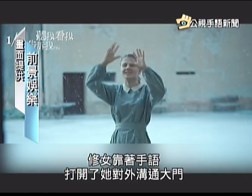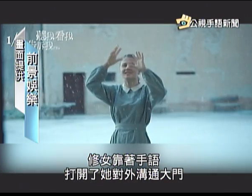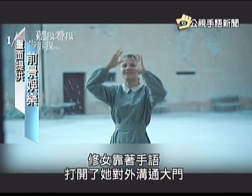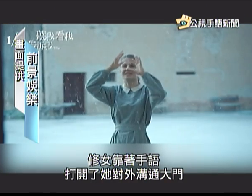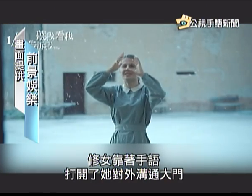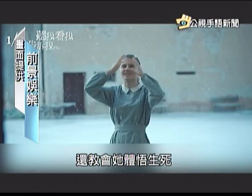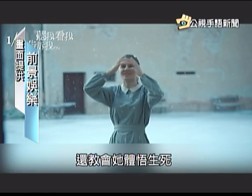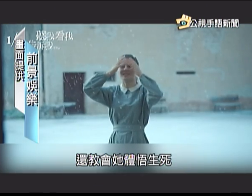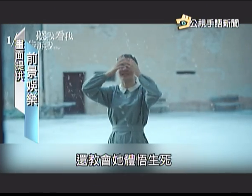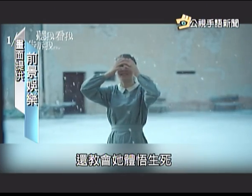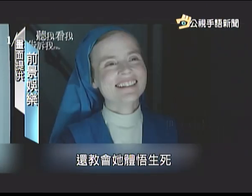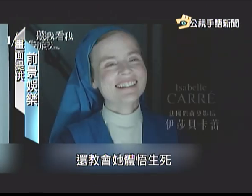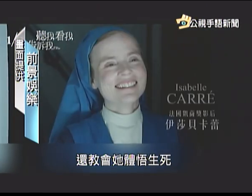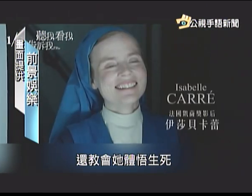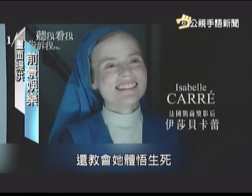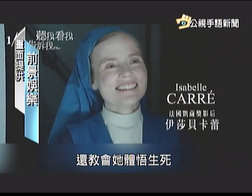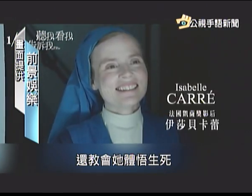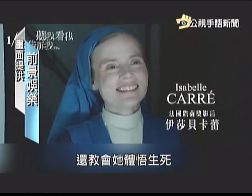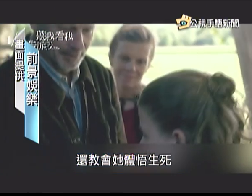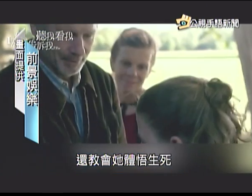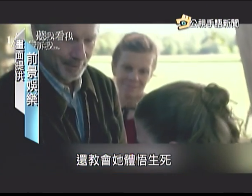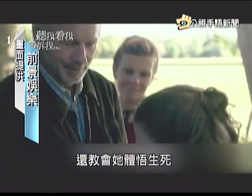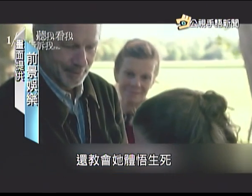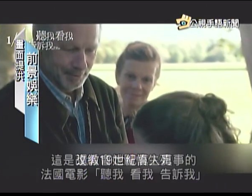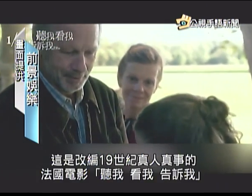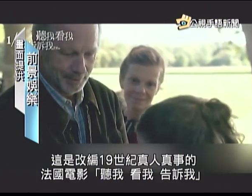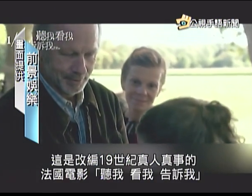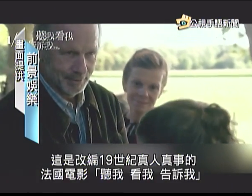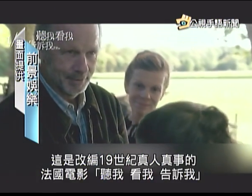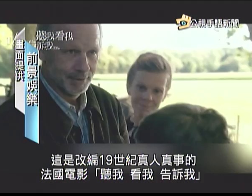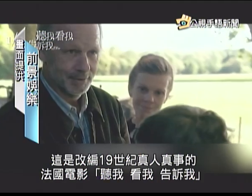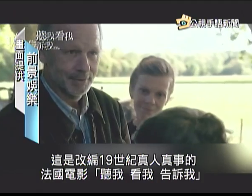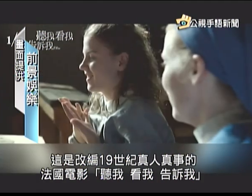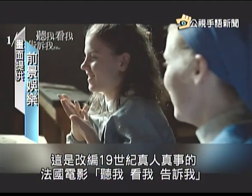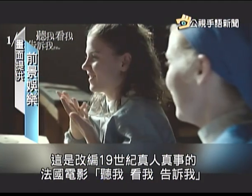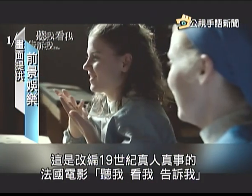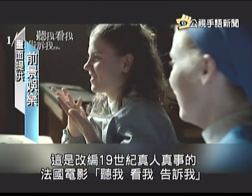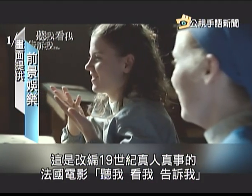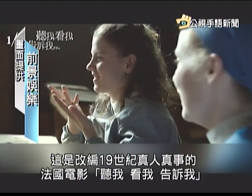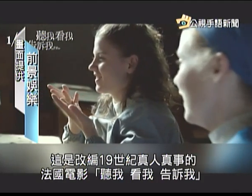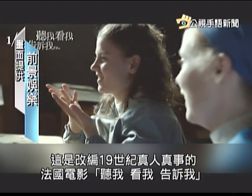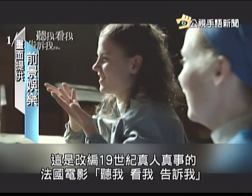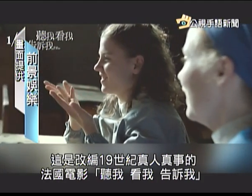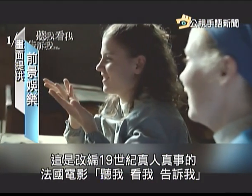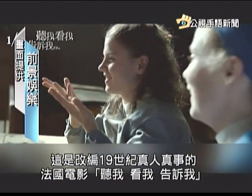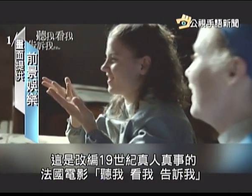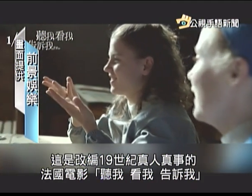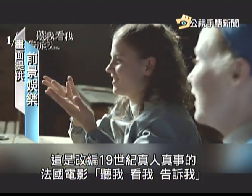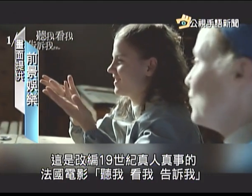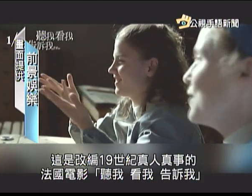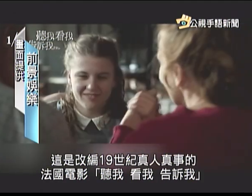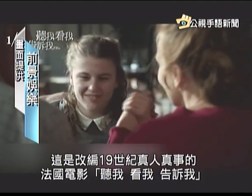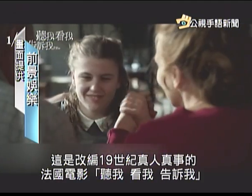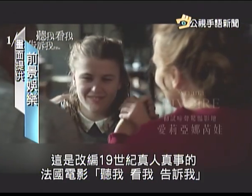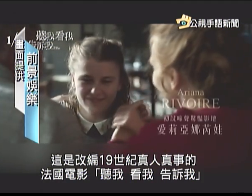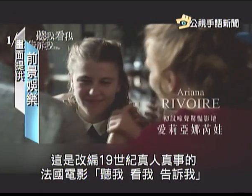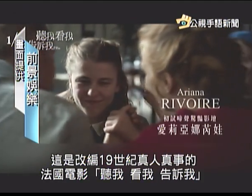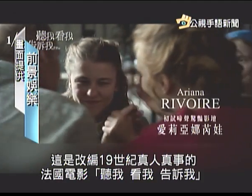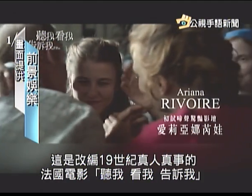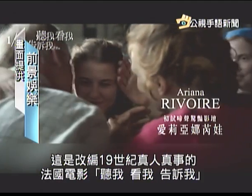还教会她体悟生死。这是改编19世纪真人真事的法国电影《听我看我告诉我》，把聋